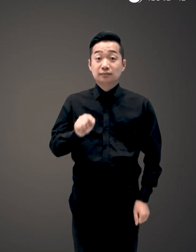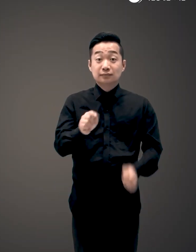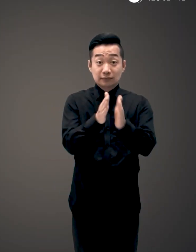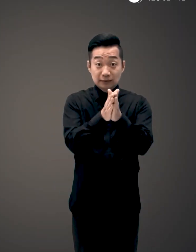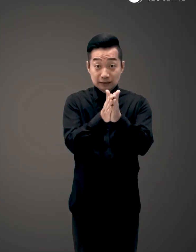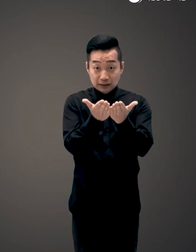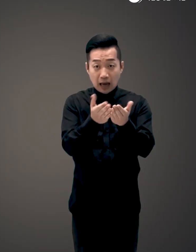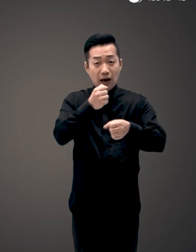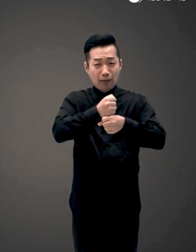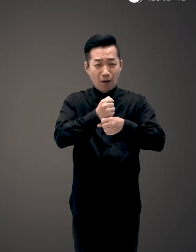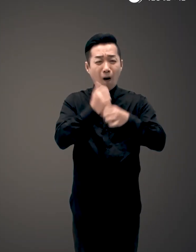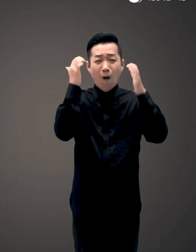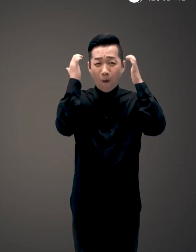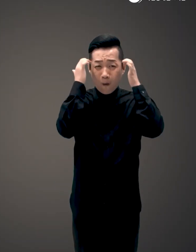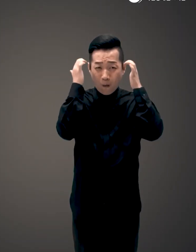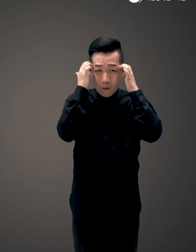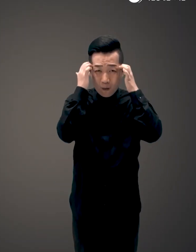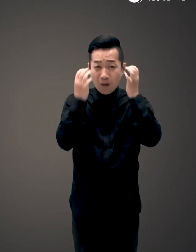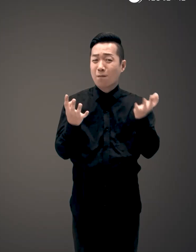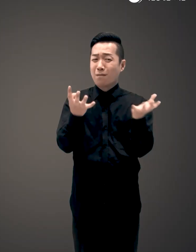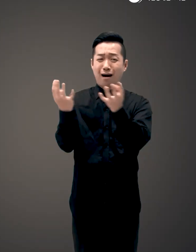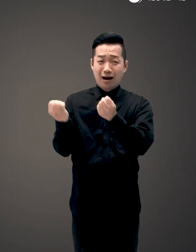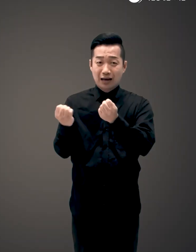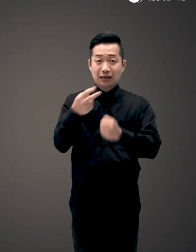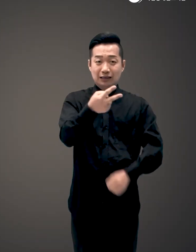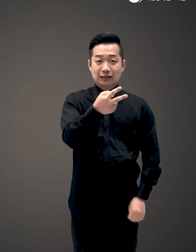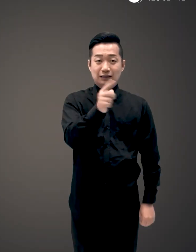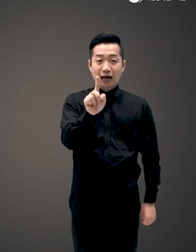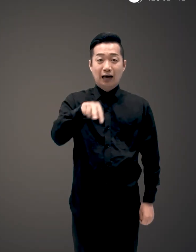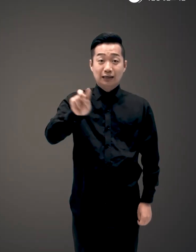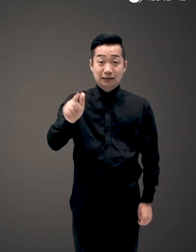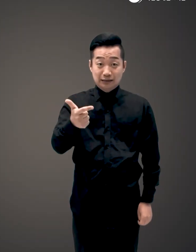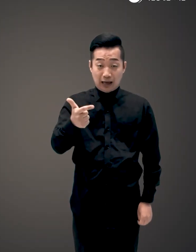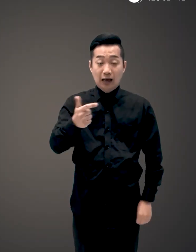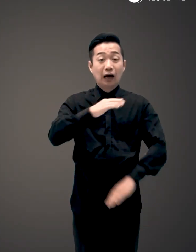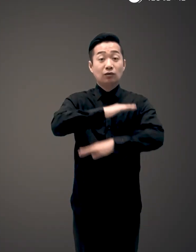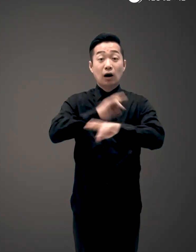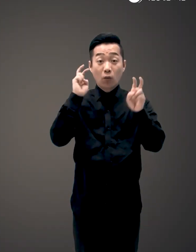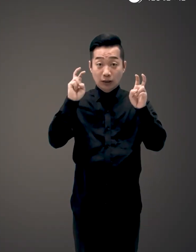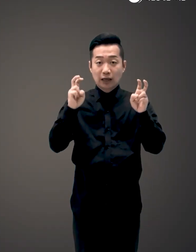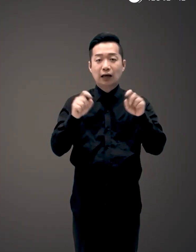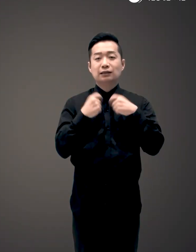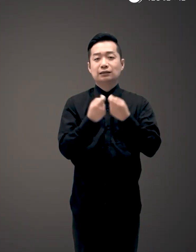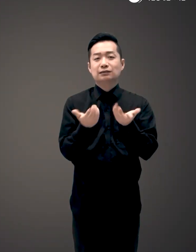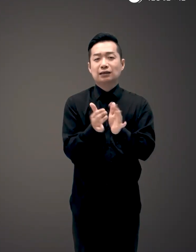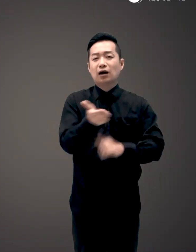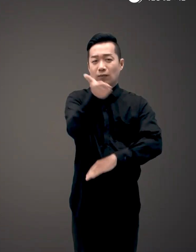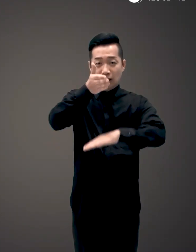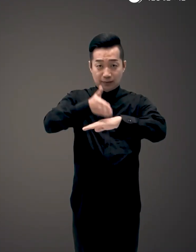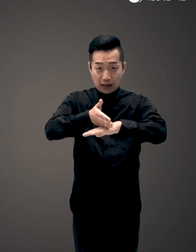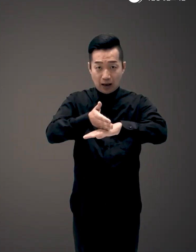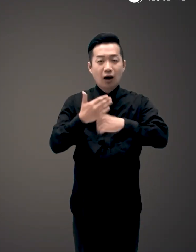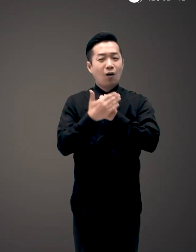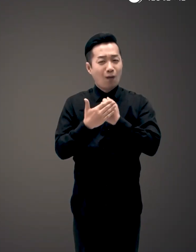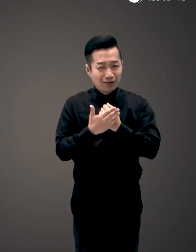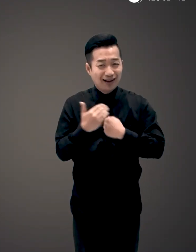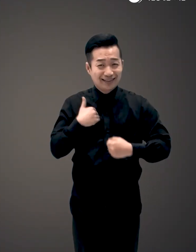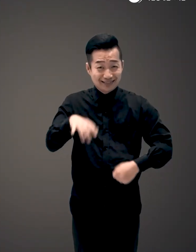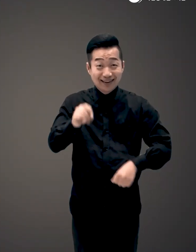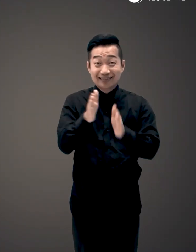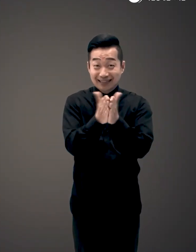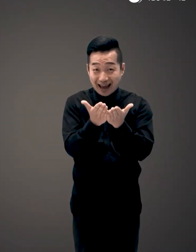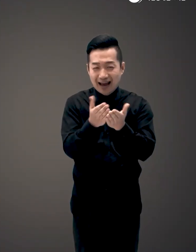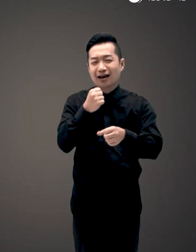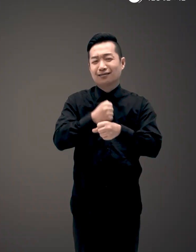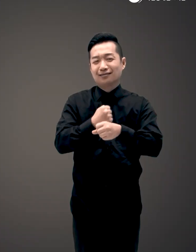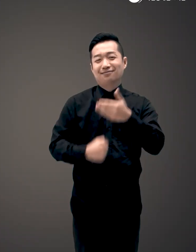이제 이 책을 위해서 애써주시는 많은 이제 다산북스 팀원분들 정말 너무 감사해요. 여러분들 덕분에 제가 저의